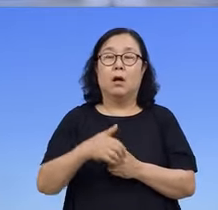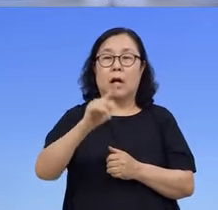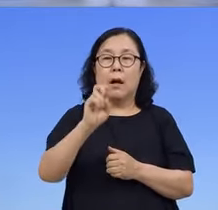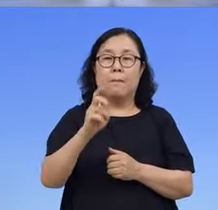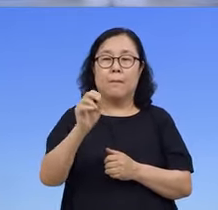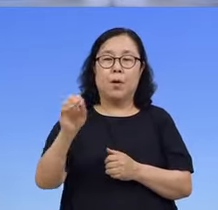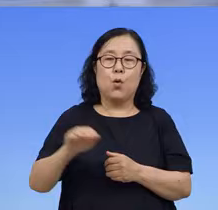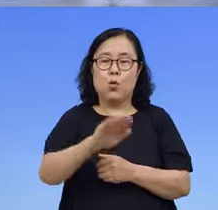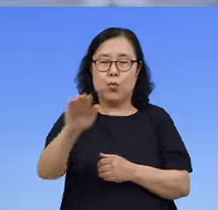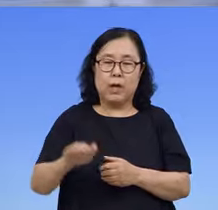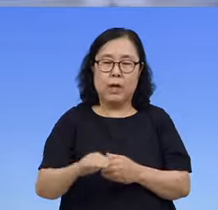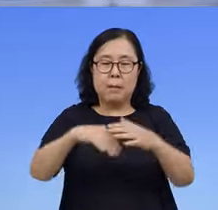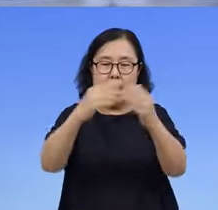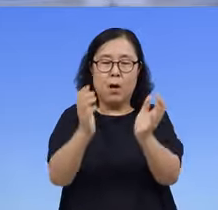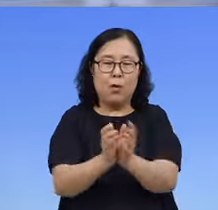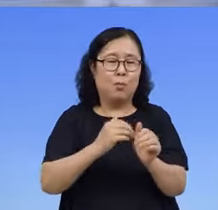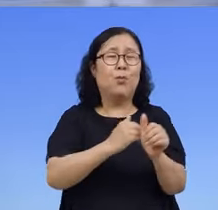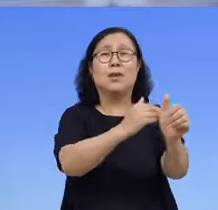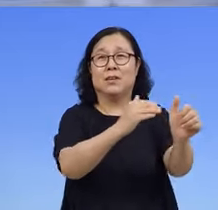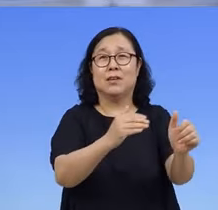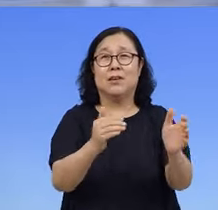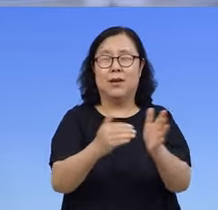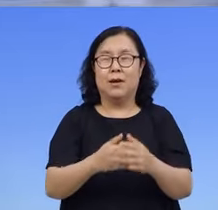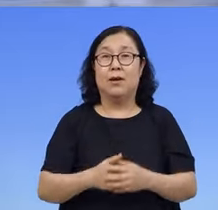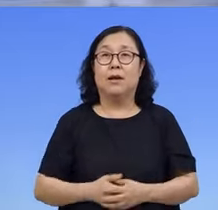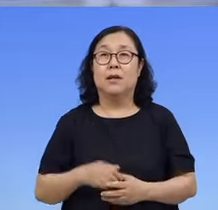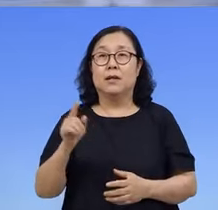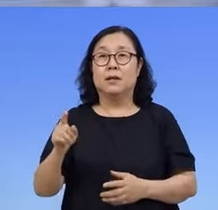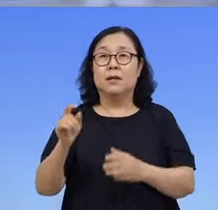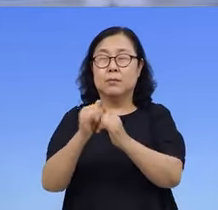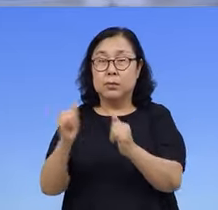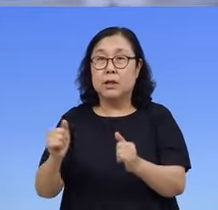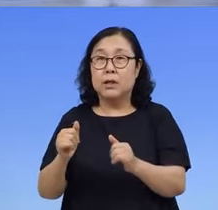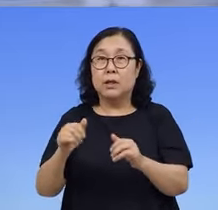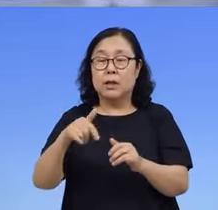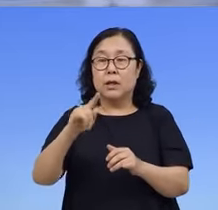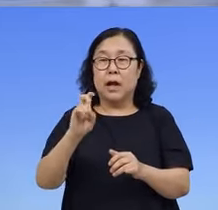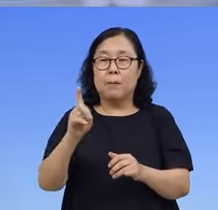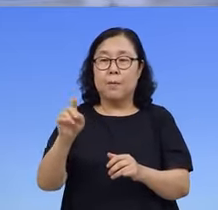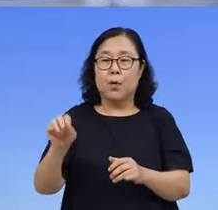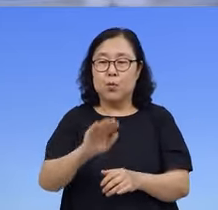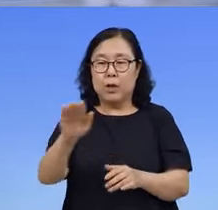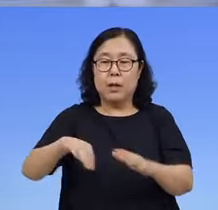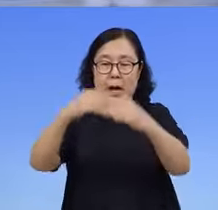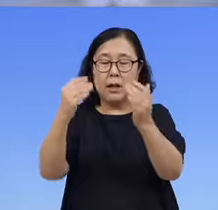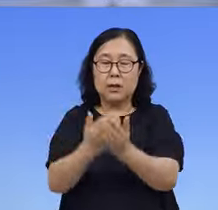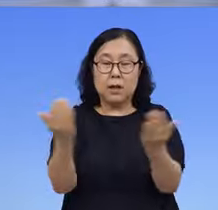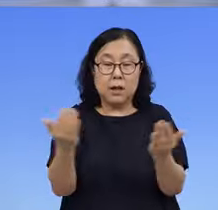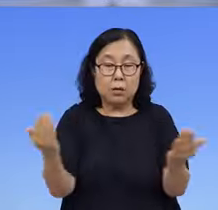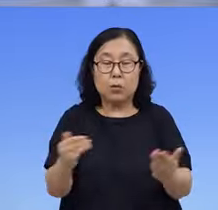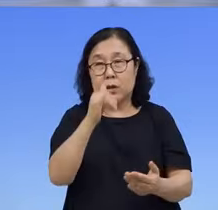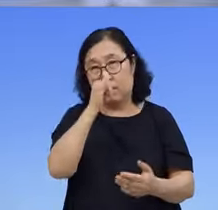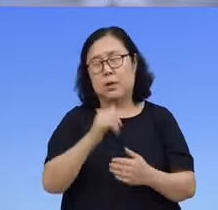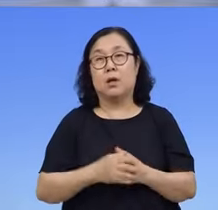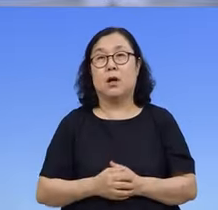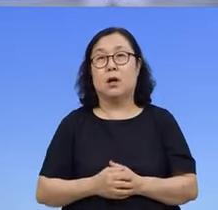일하시는 그분을 가평 우리 마을로 발령을 내리셨어요. 그분이 지금 가평 우리 마을로 출근하고